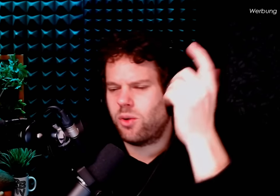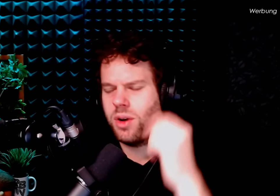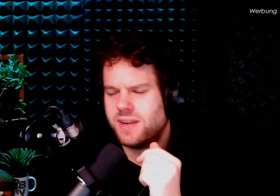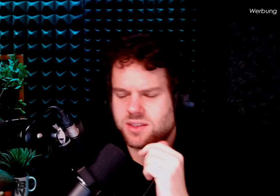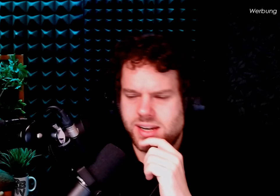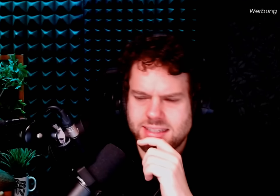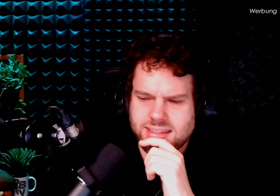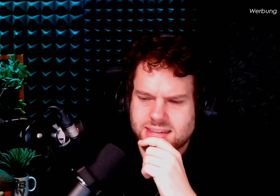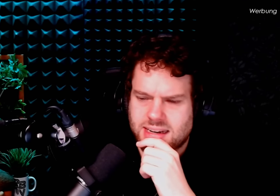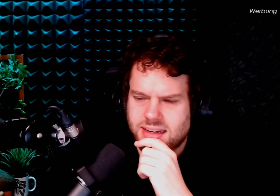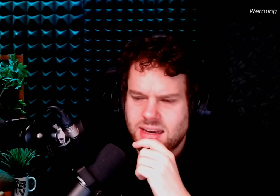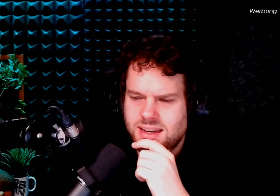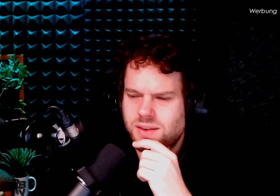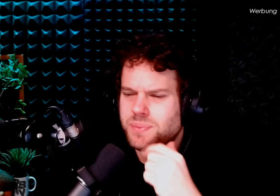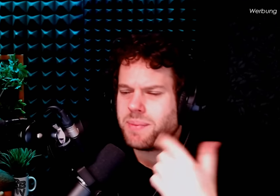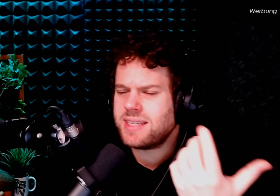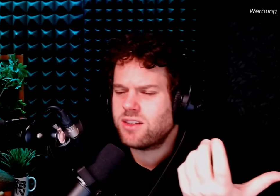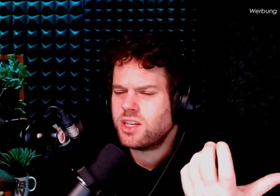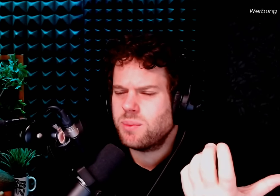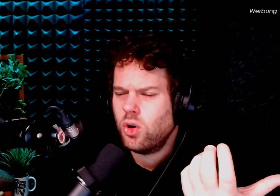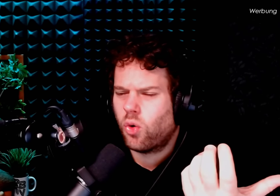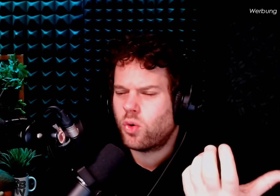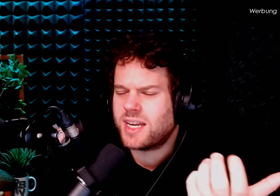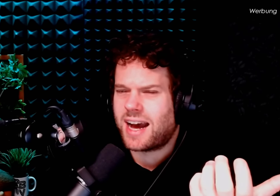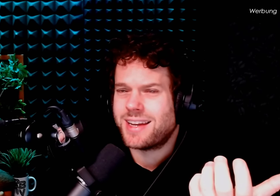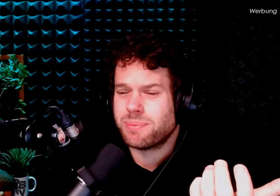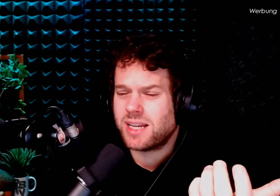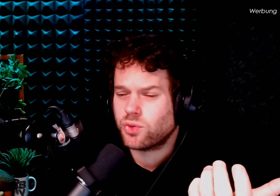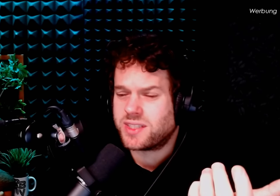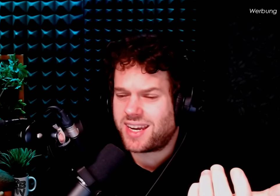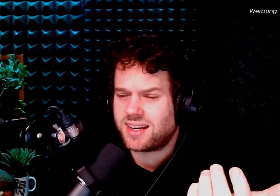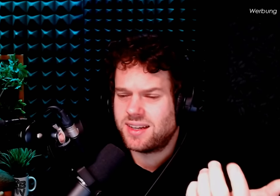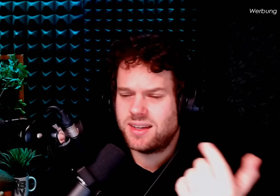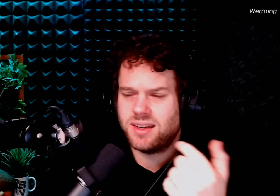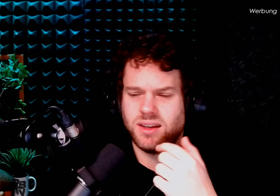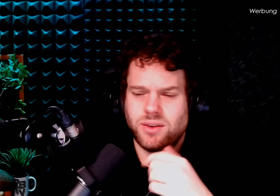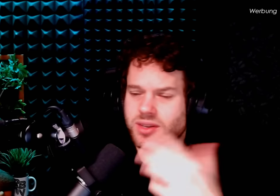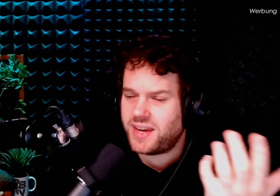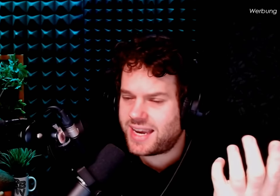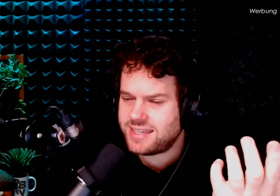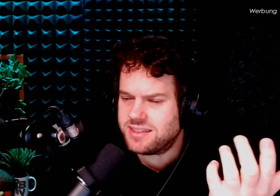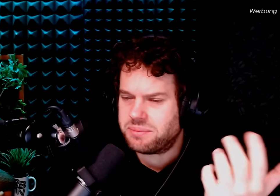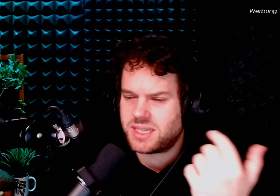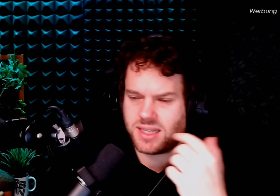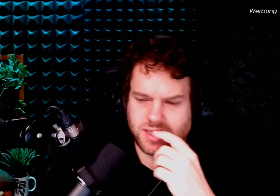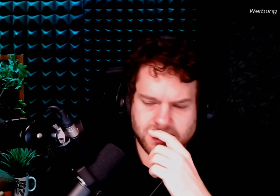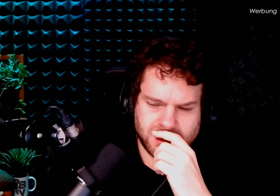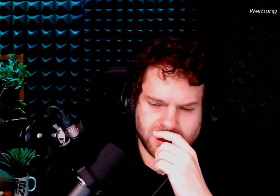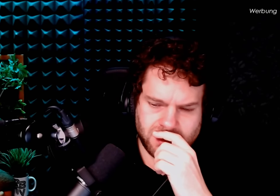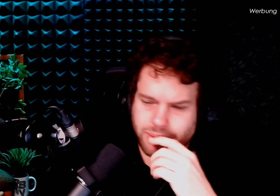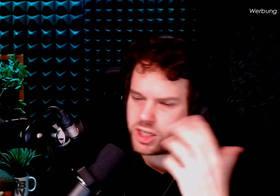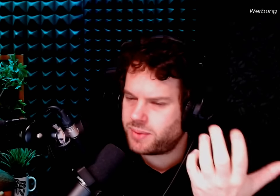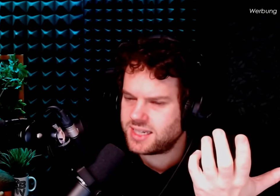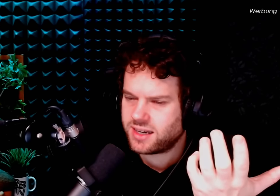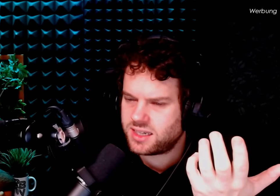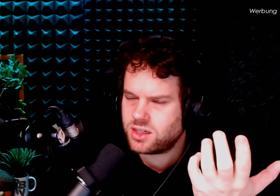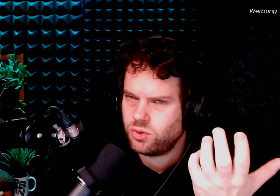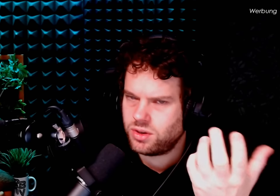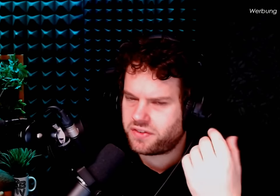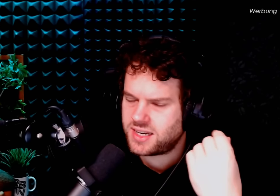Honigmelone, was soll das denn sein? Die meisten Leute mögen Honig gar nicht mal so sehr. Und deswegen essen sie mich nicht. Dabei schmecke ich richtig gut. Ich